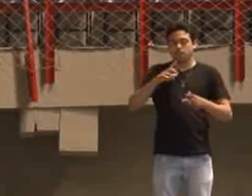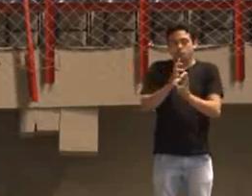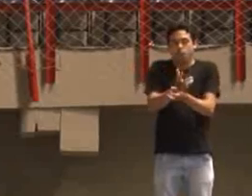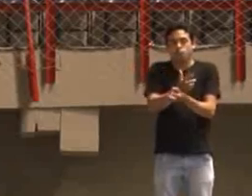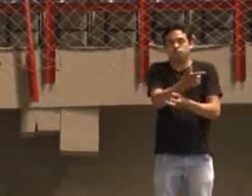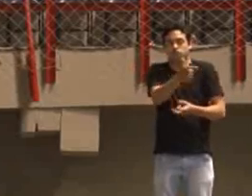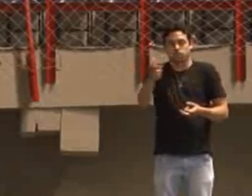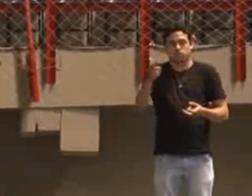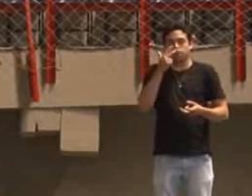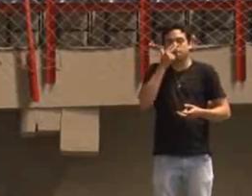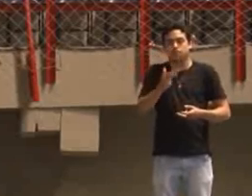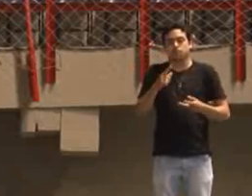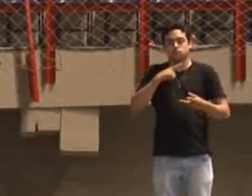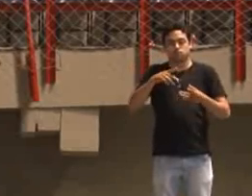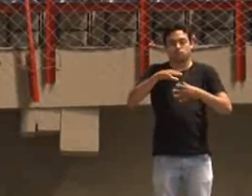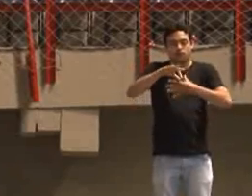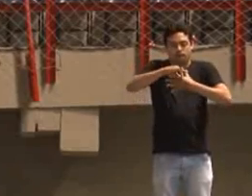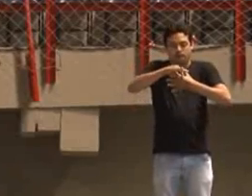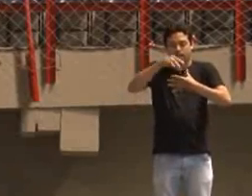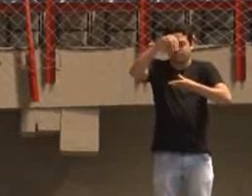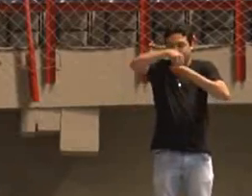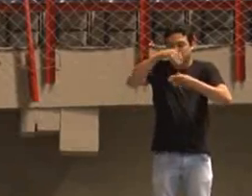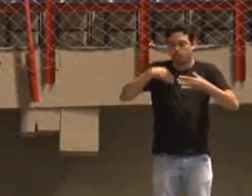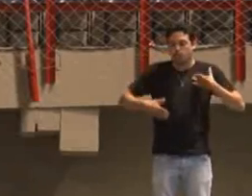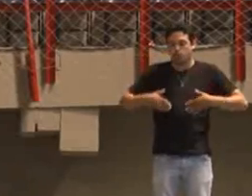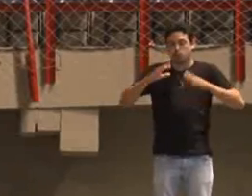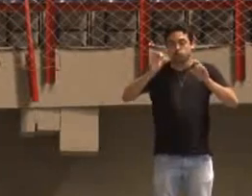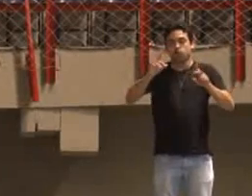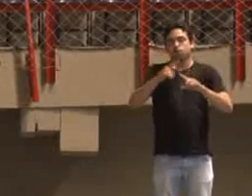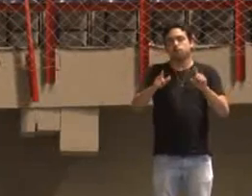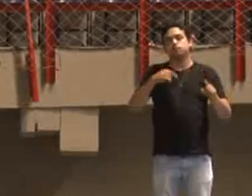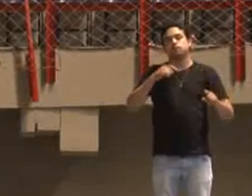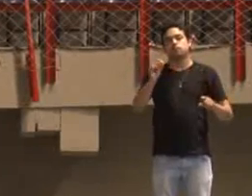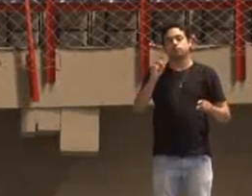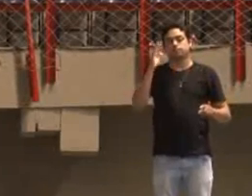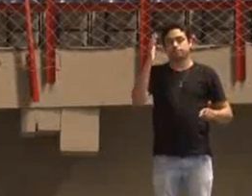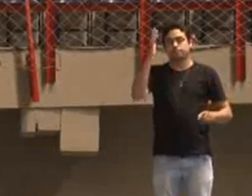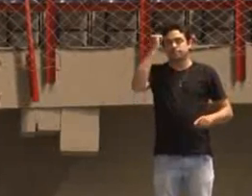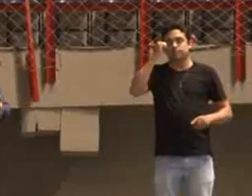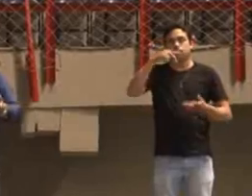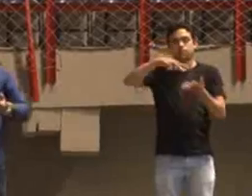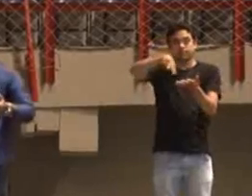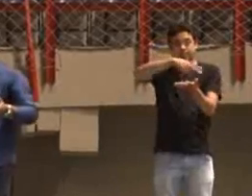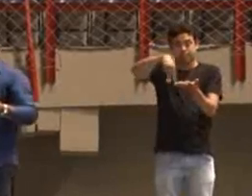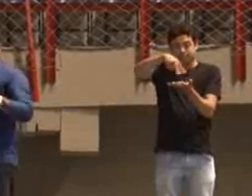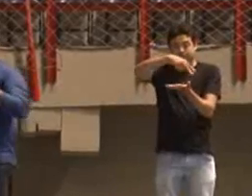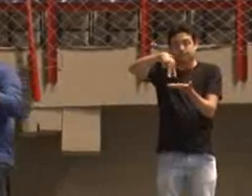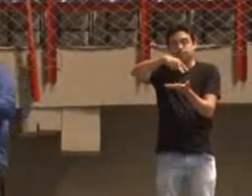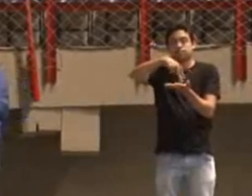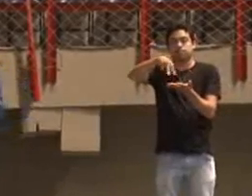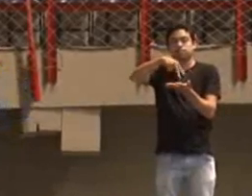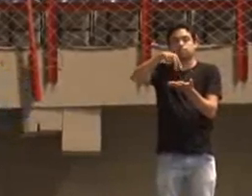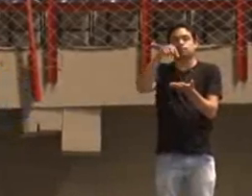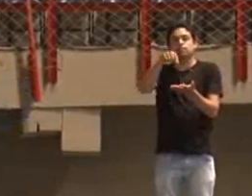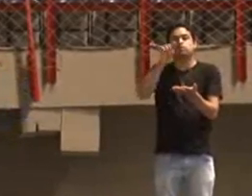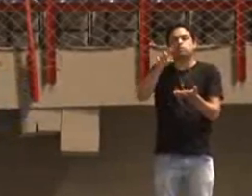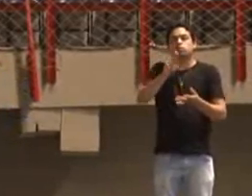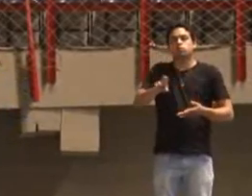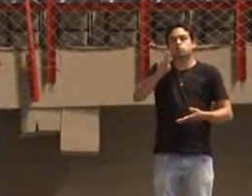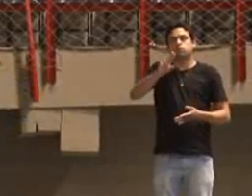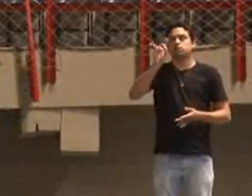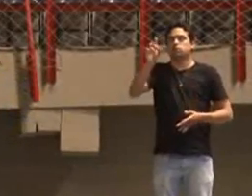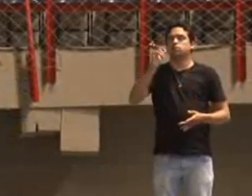osso. Ele é só músculo, é só carne. Mas aí o que acontece? A gente sabe que a dança, ela não é usada só